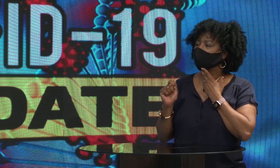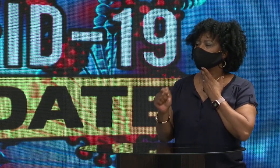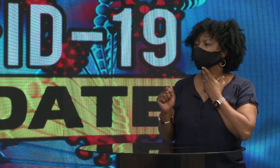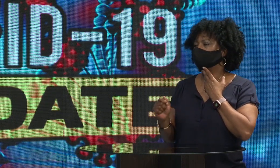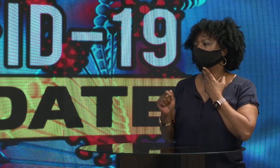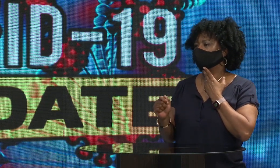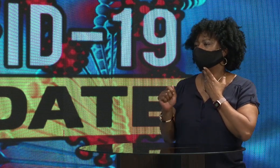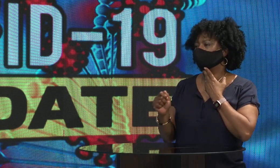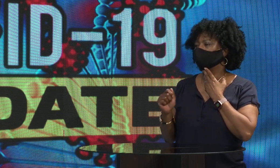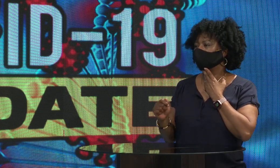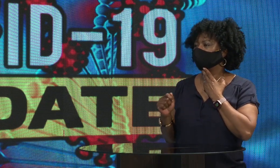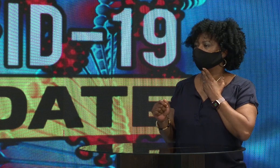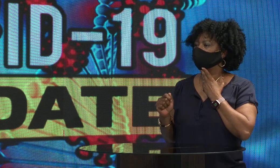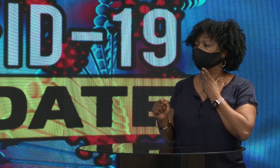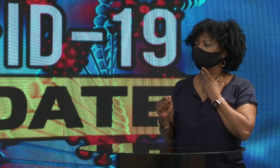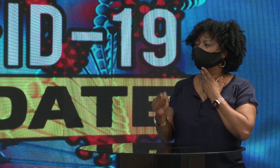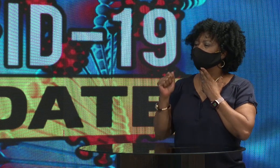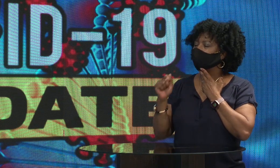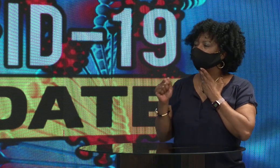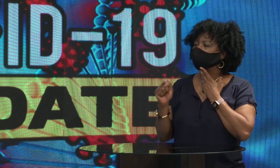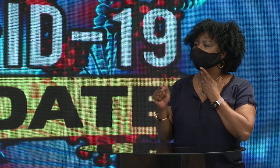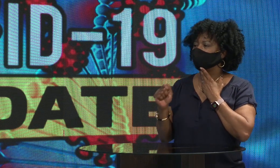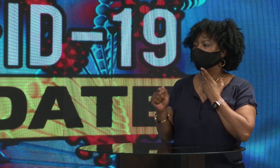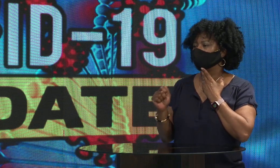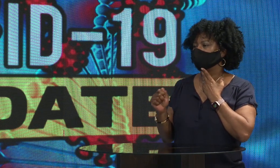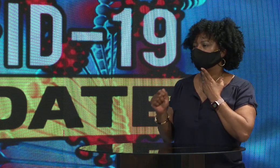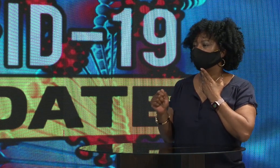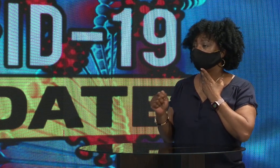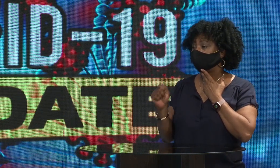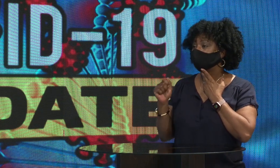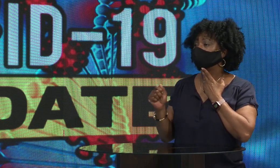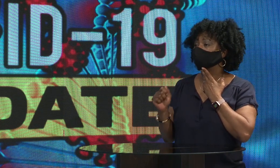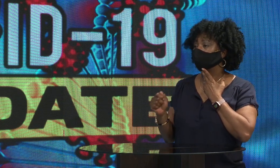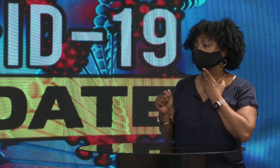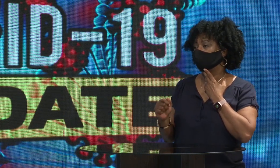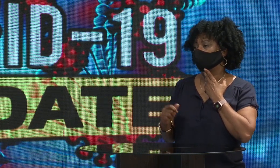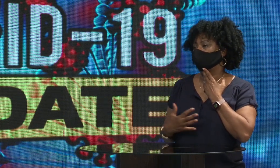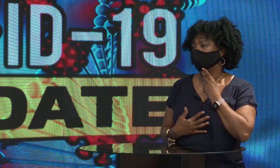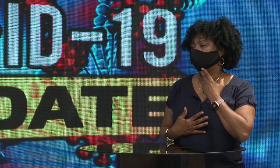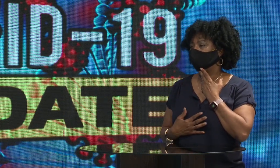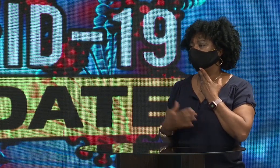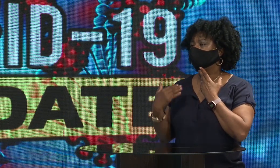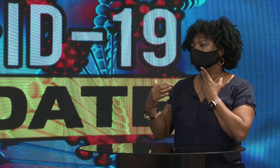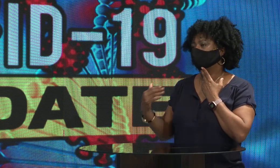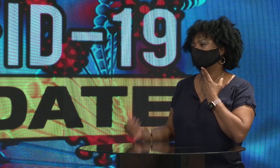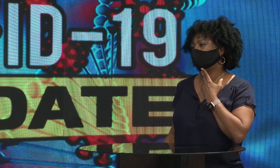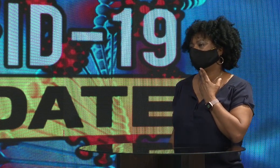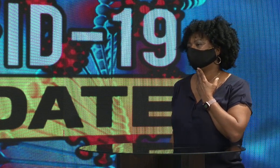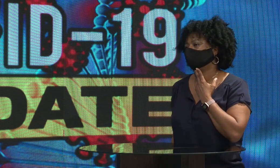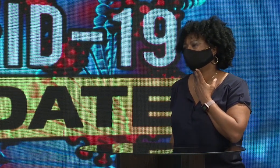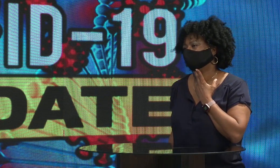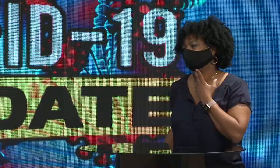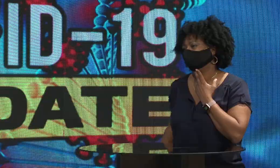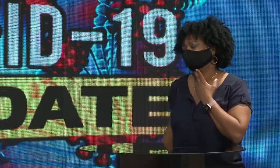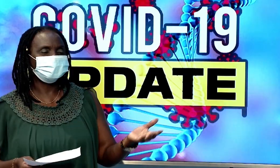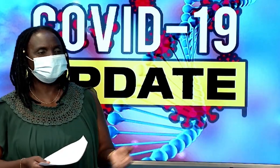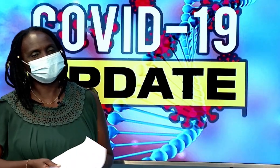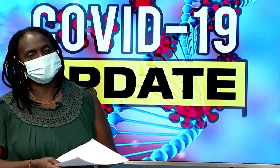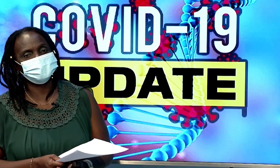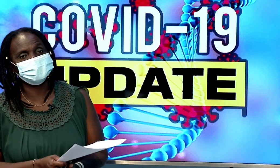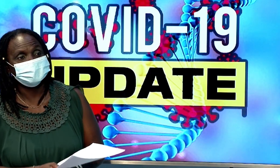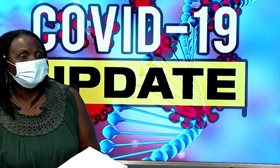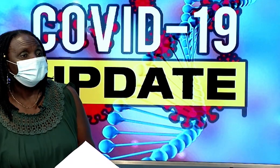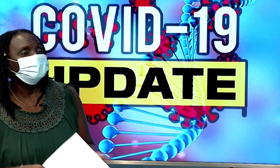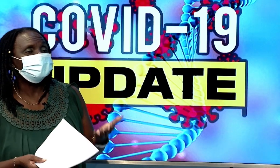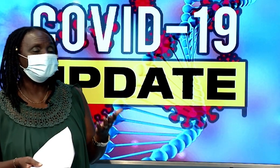En we gaan deze campagne in het buitenland uitzetten, want we hebben daar mensen zitten die net zoveel van dit land houden als dat wij dat doen.